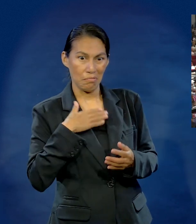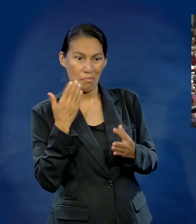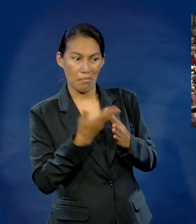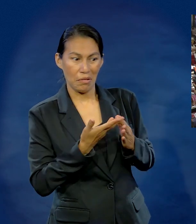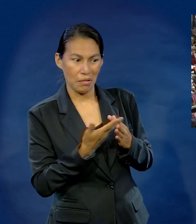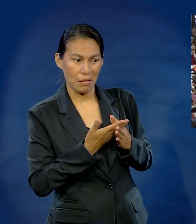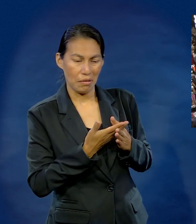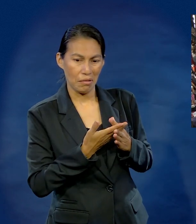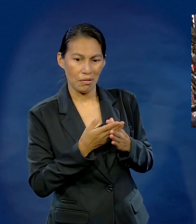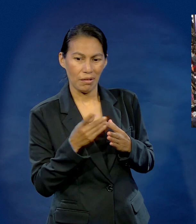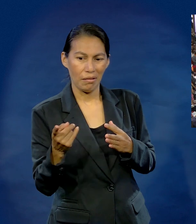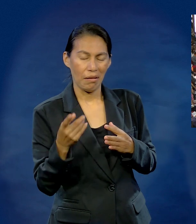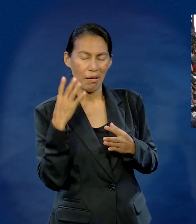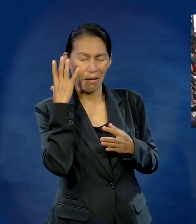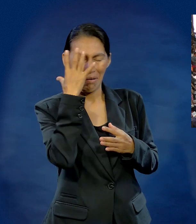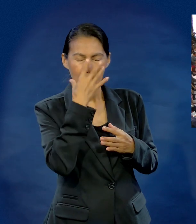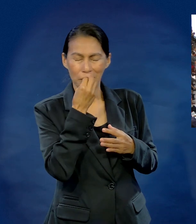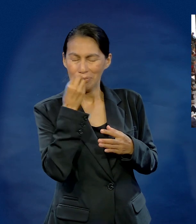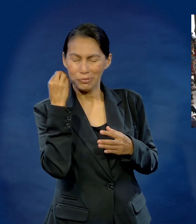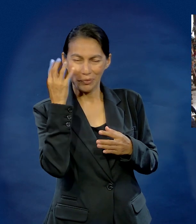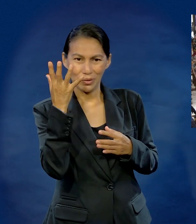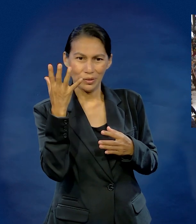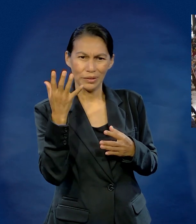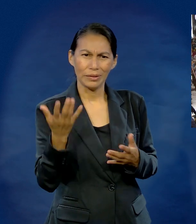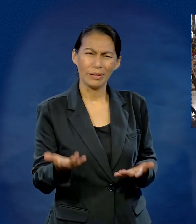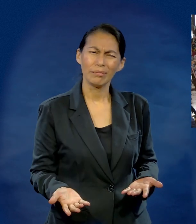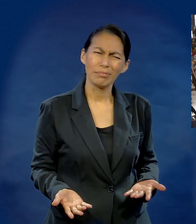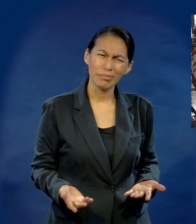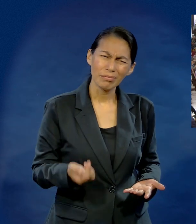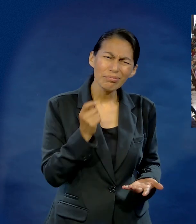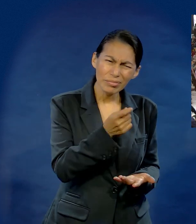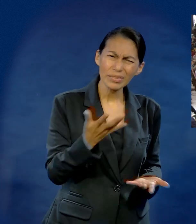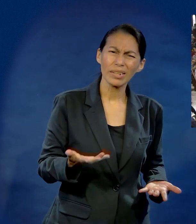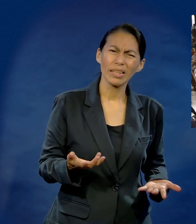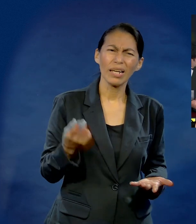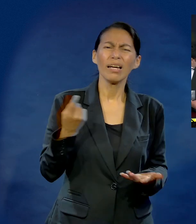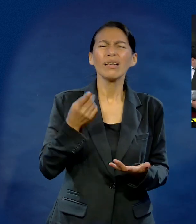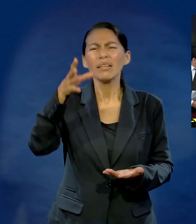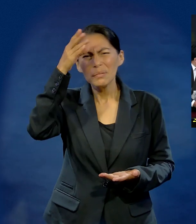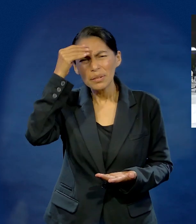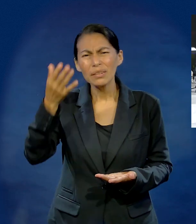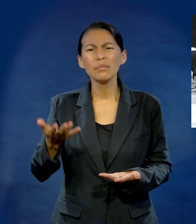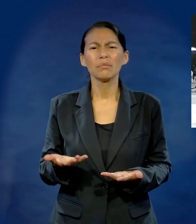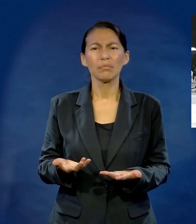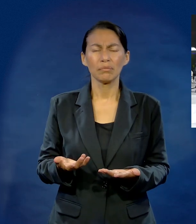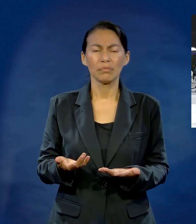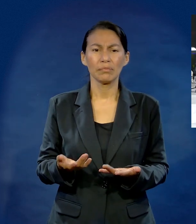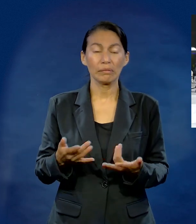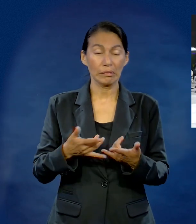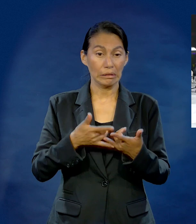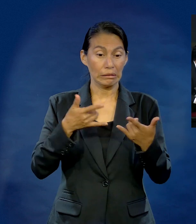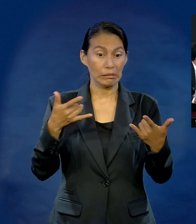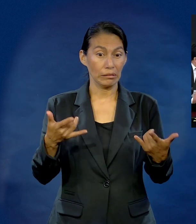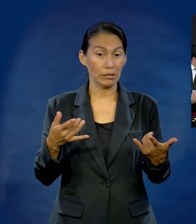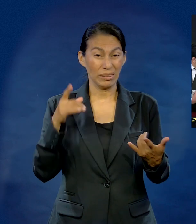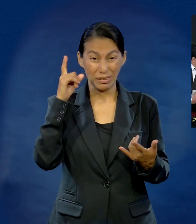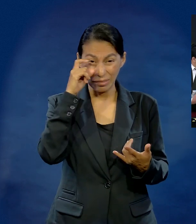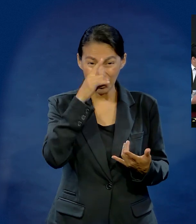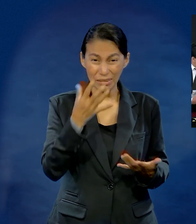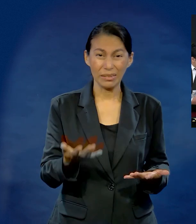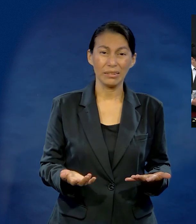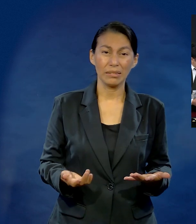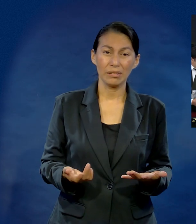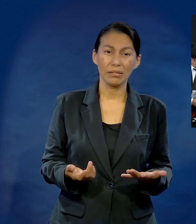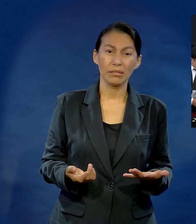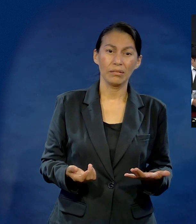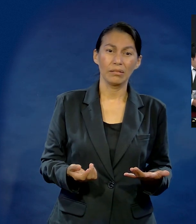Entonces Isaac. ¿Entonces quién? ¿Quién es Isaac? Hijo de Abraham. Se quedó